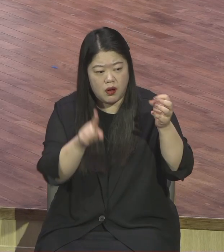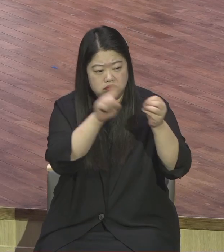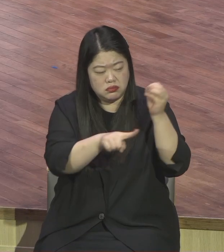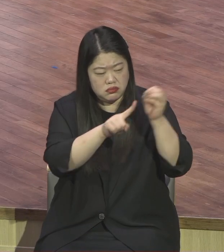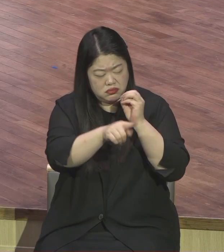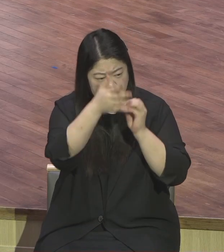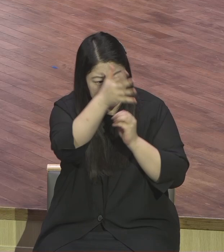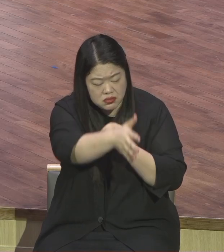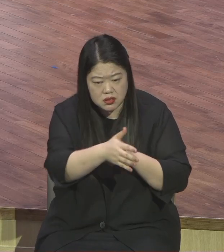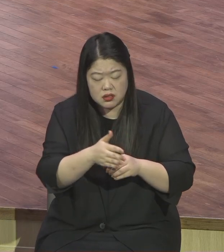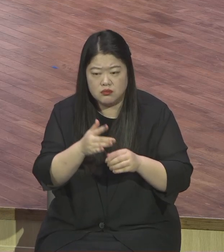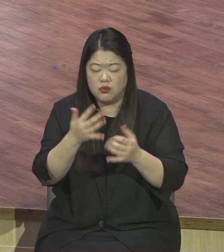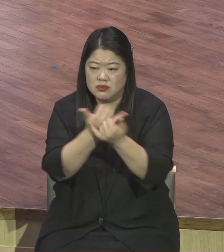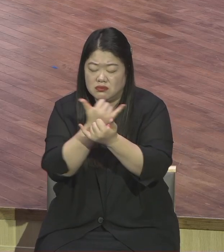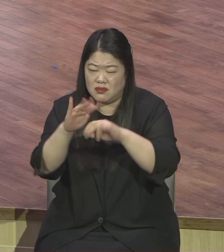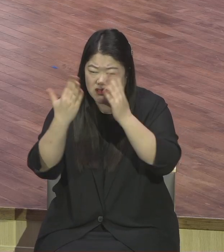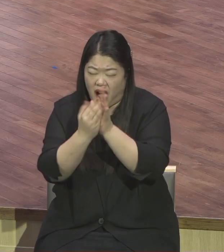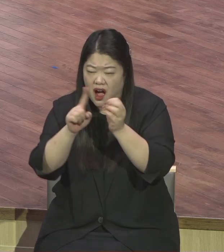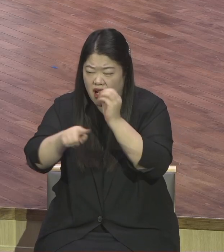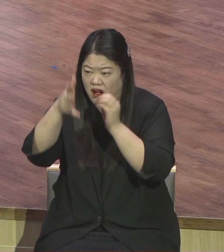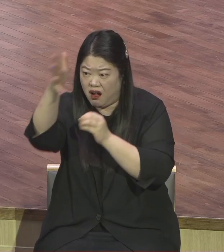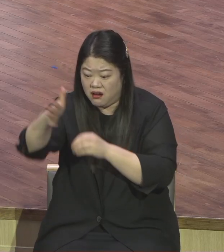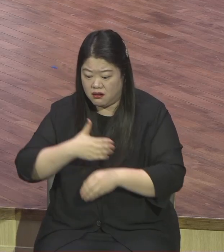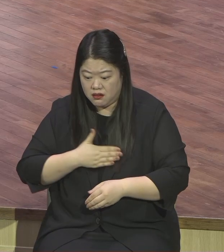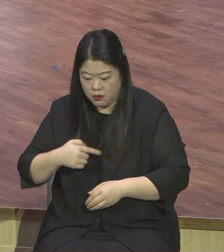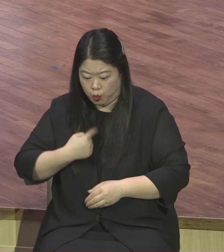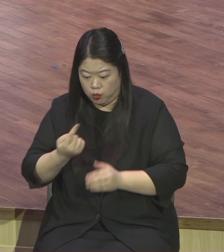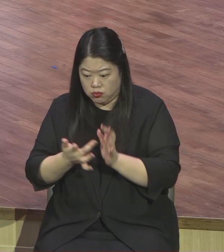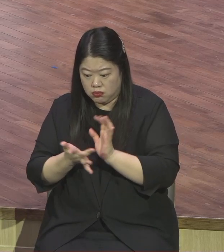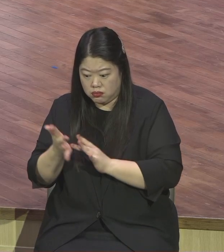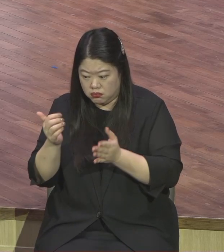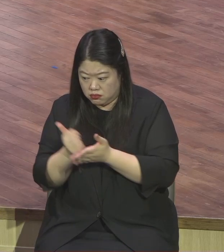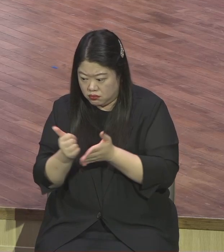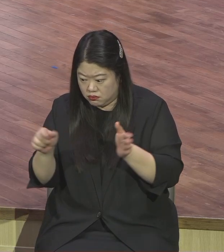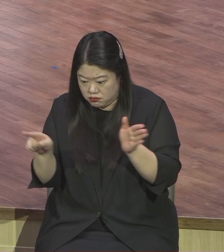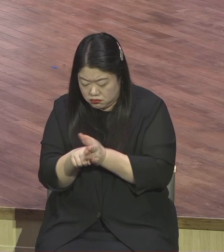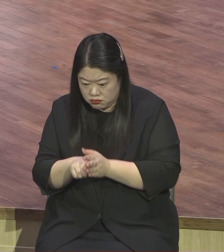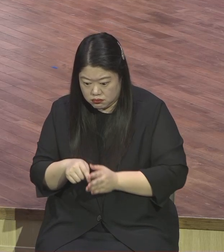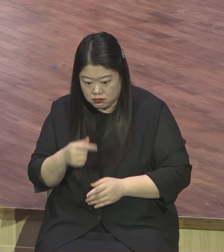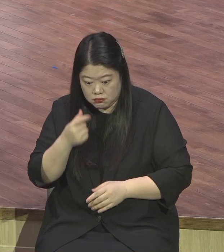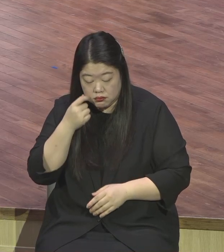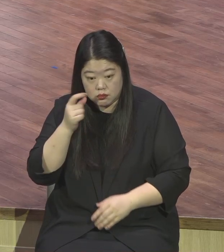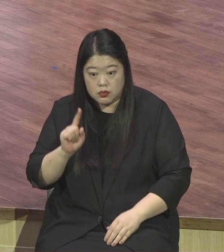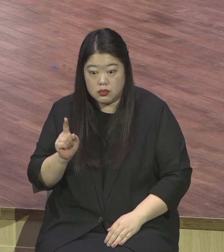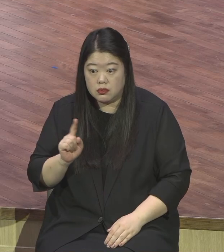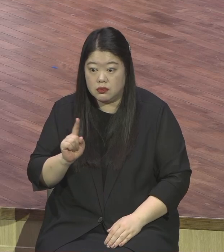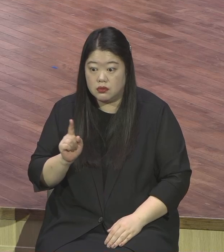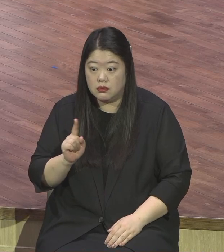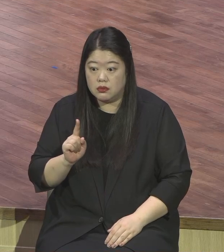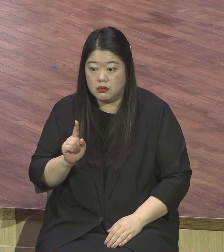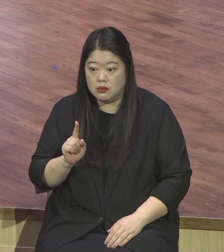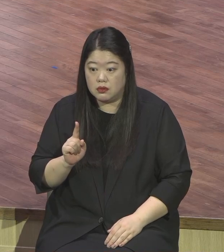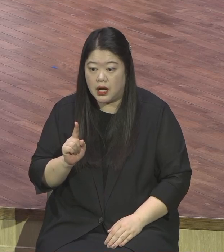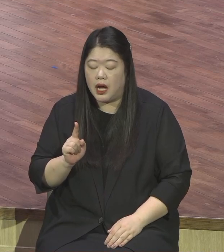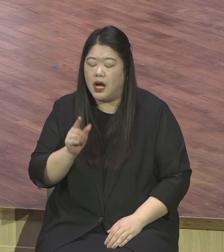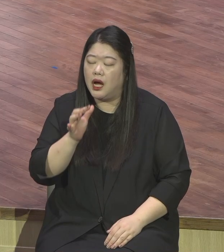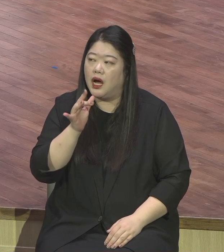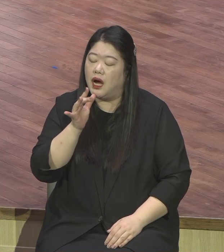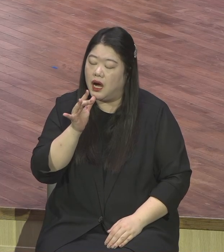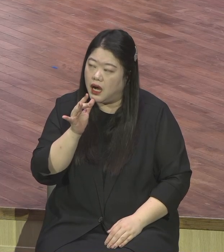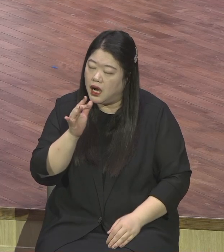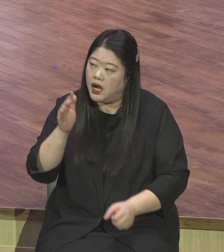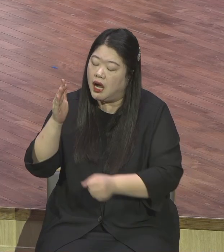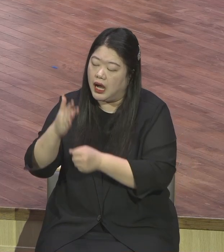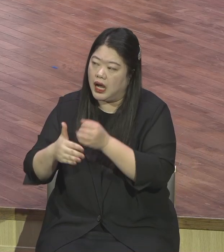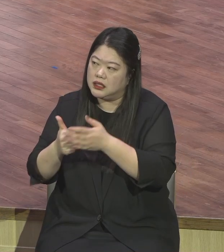바울은 자신이 하나님의 절대 주권 속에 부름받았고 그것이 전적인 뭐냐